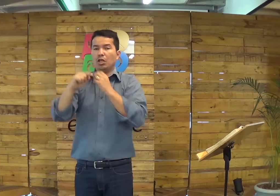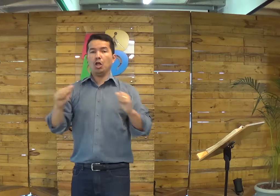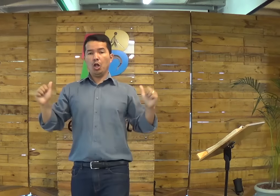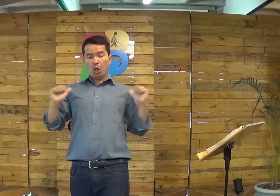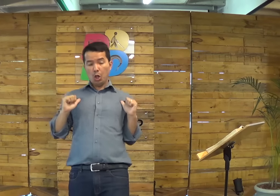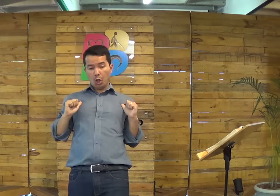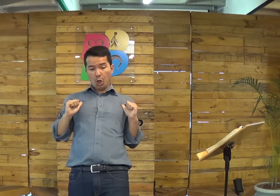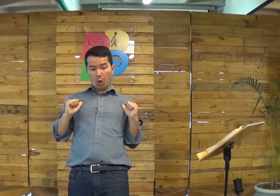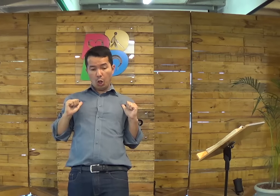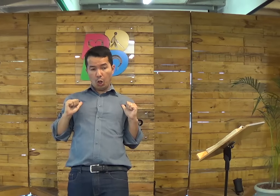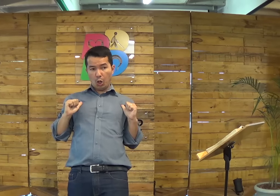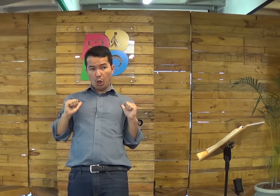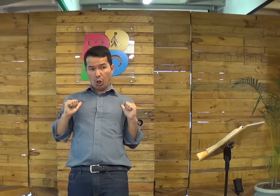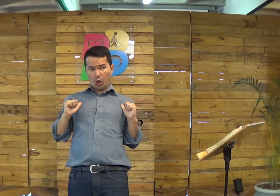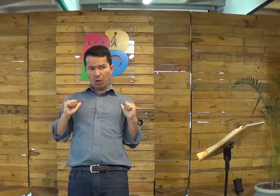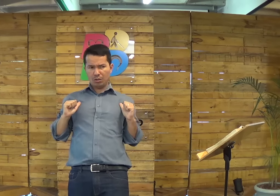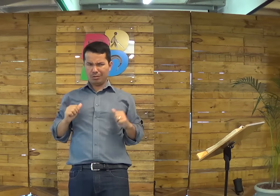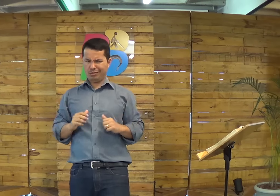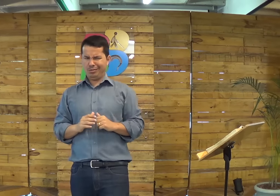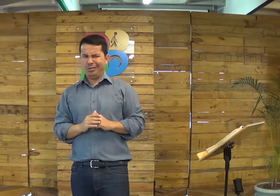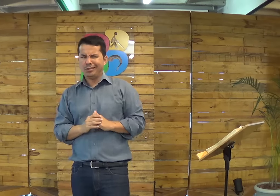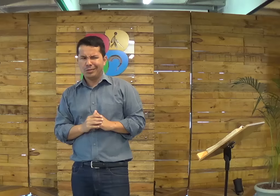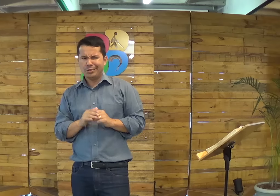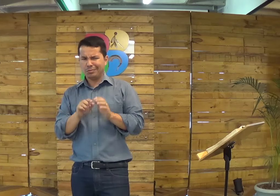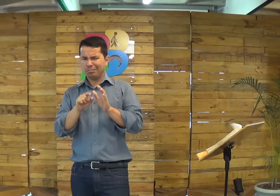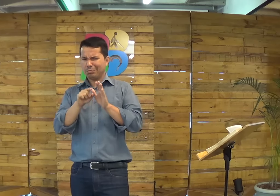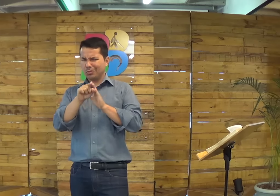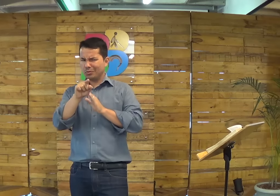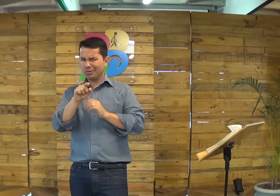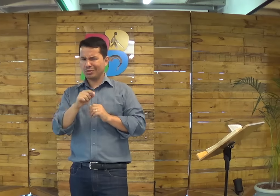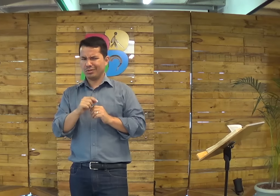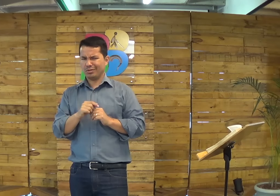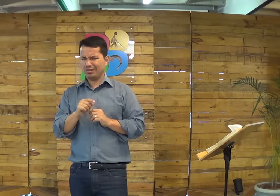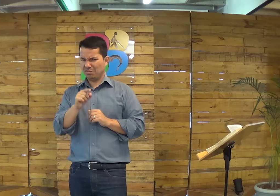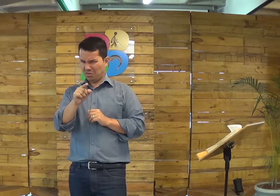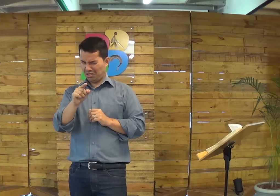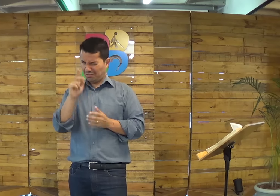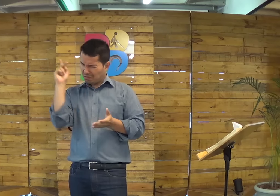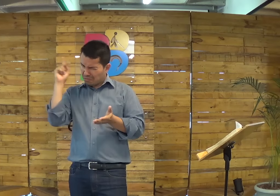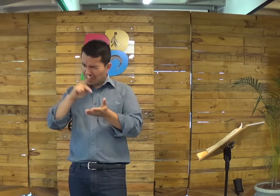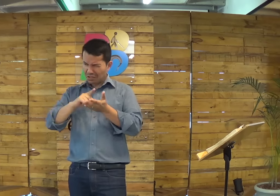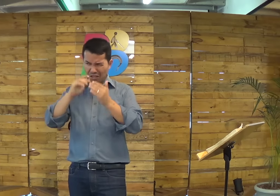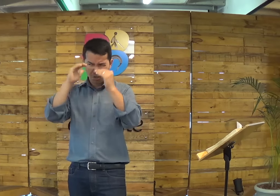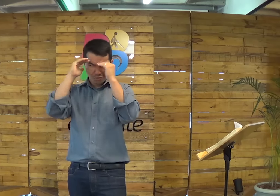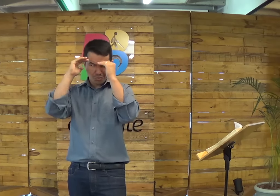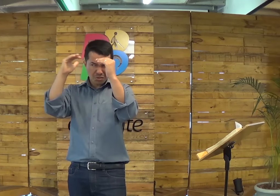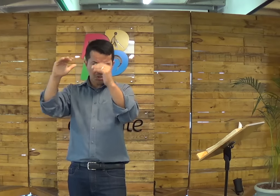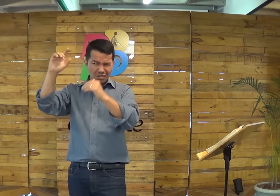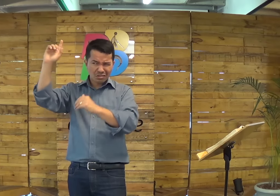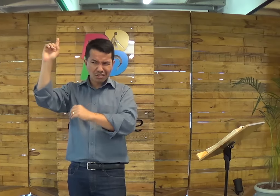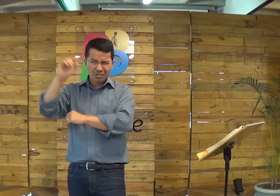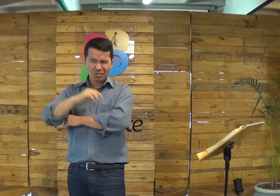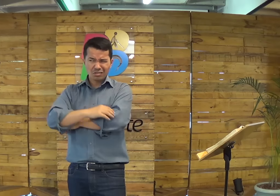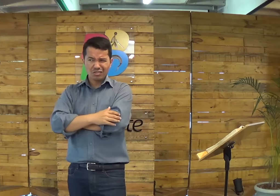estar no reino de Deus você chega aqui fica de braço cruzado eu pergunto para você você tem obedecido a